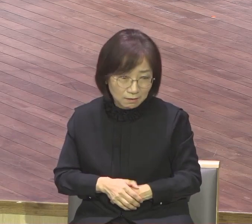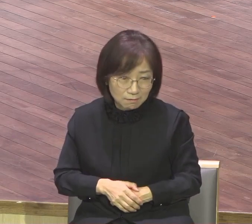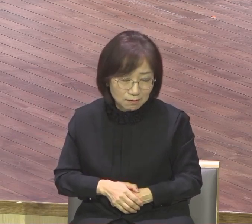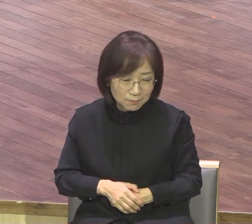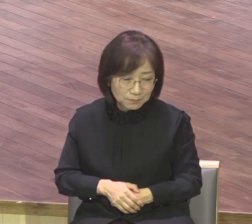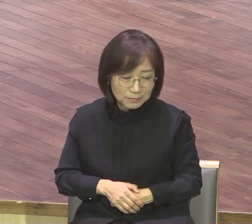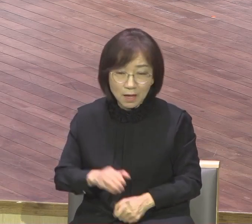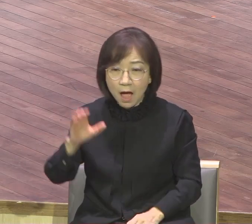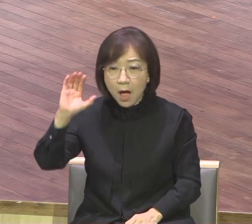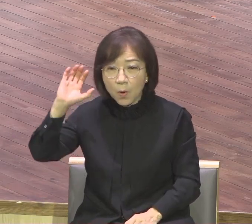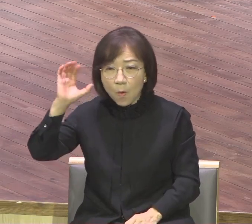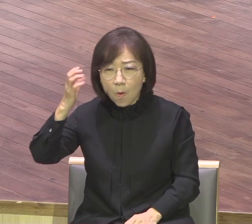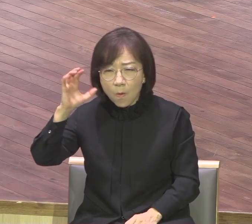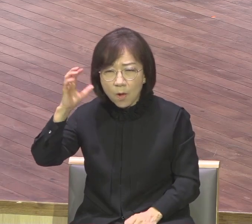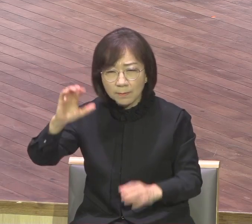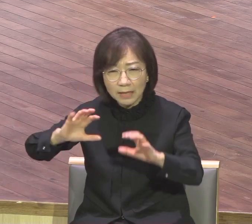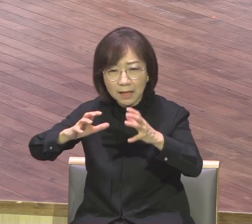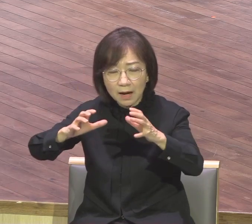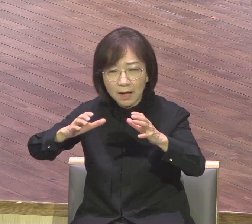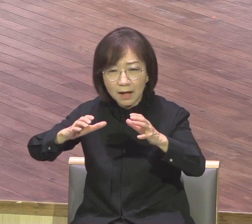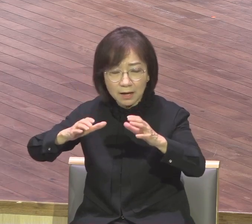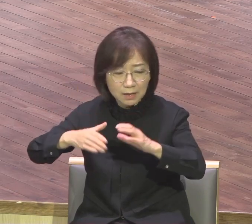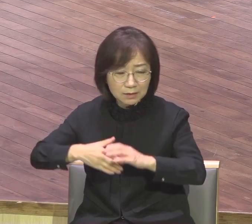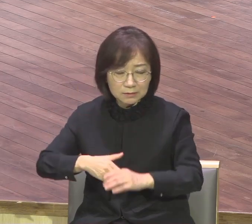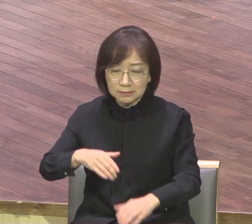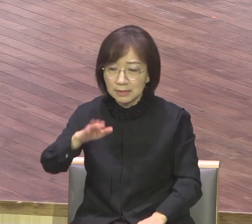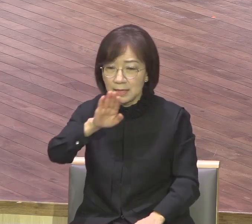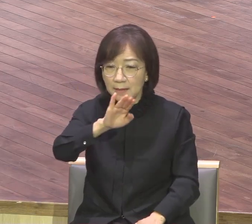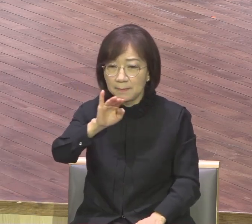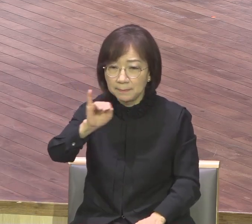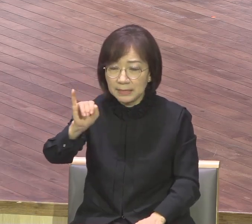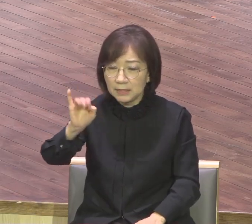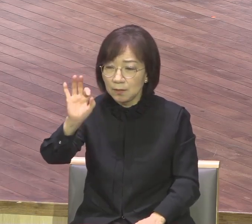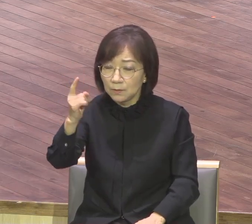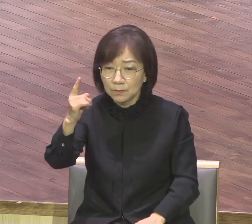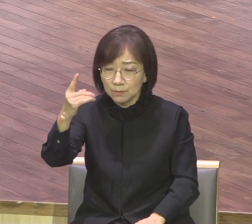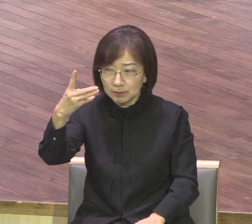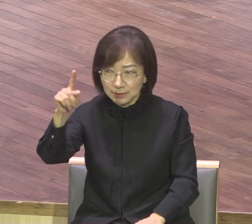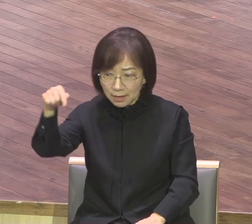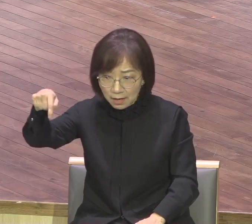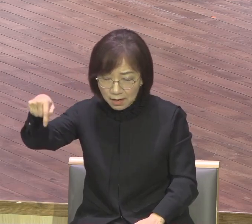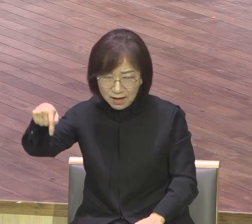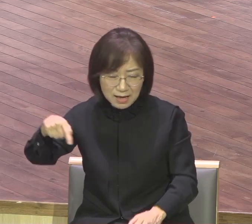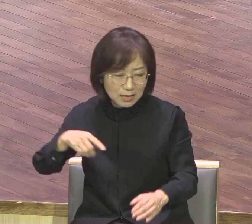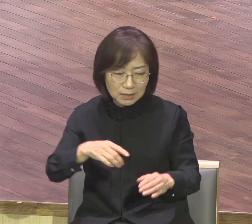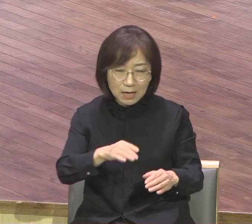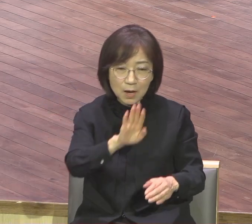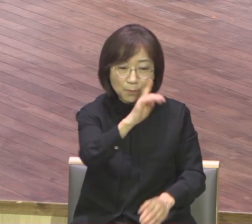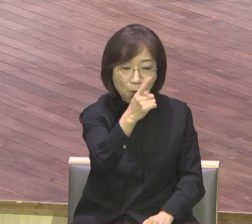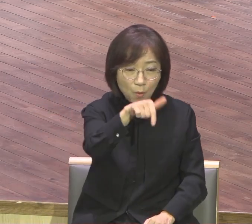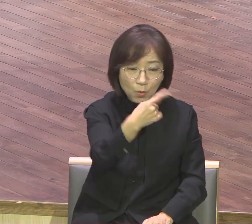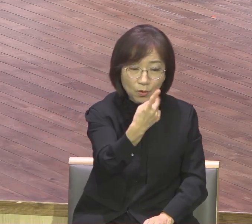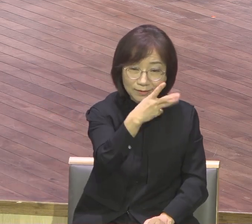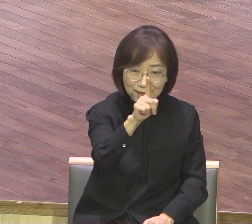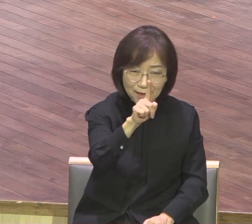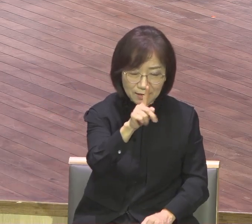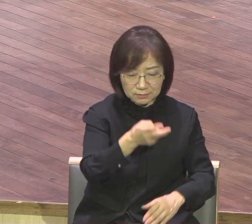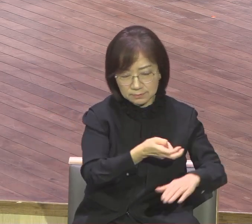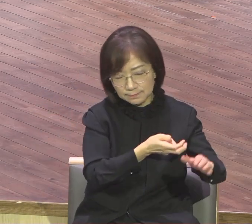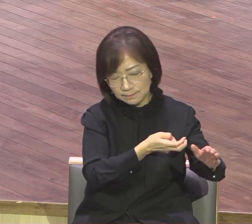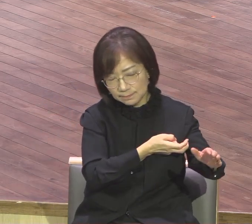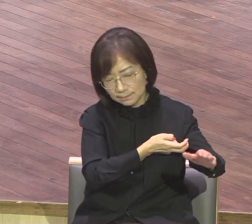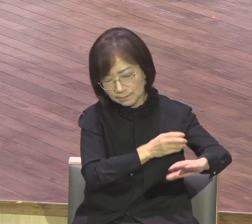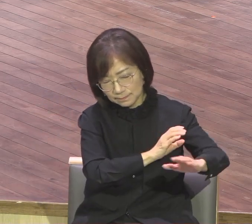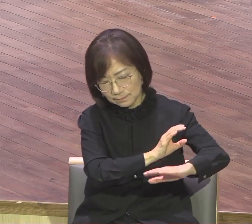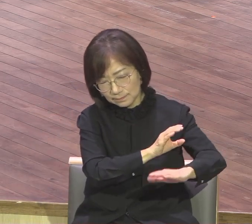y Colombia y eso, y Bio, y eso, y aquí, eso, que tres horas que hay del, que colchagui, que eso, Jesús